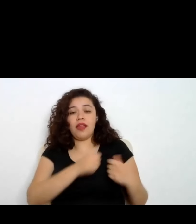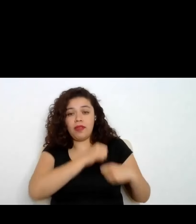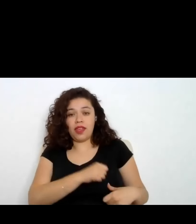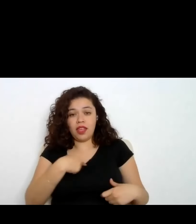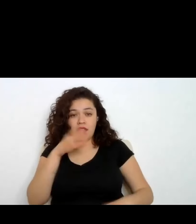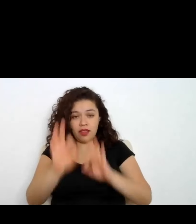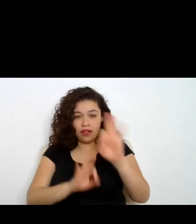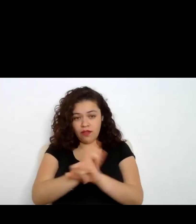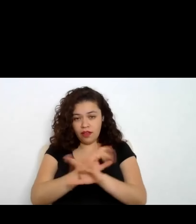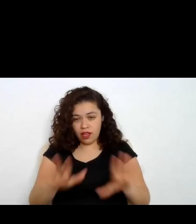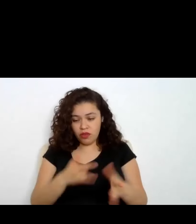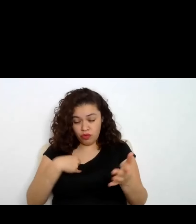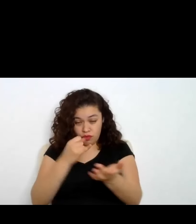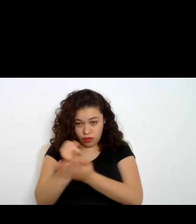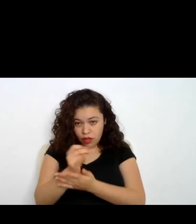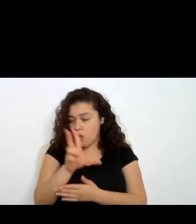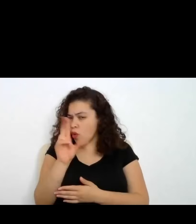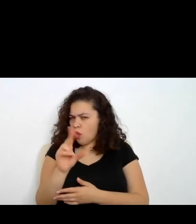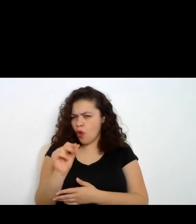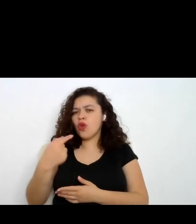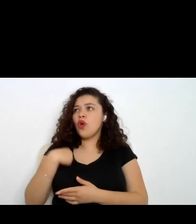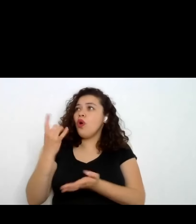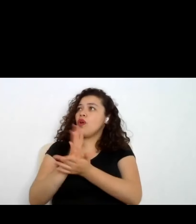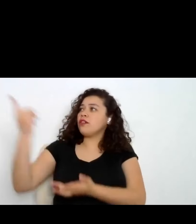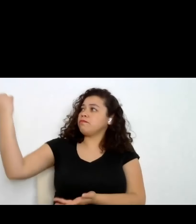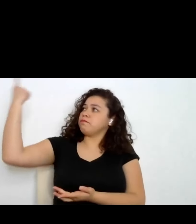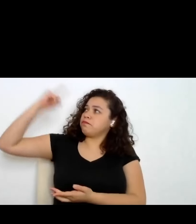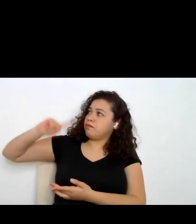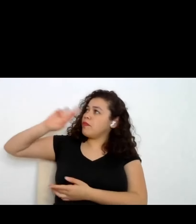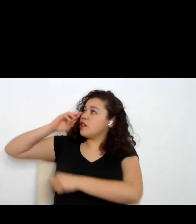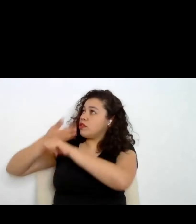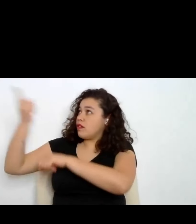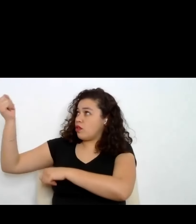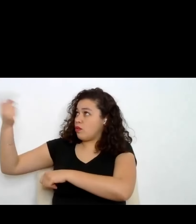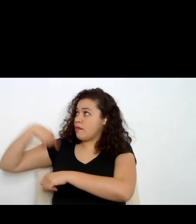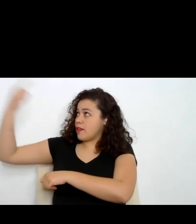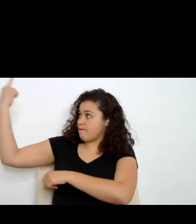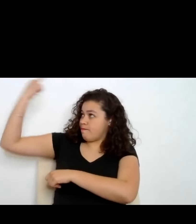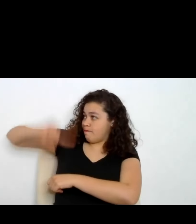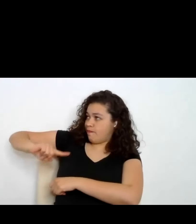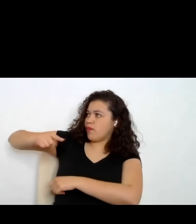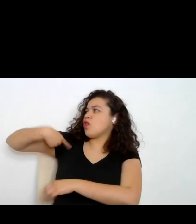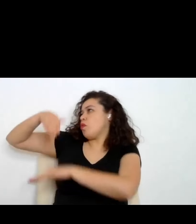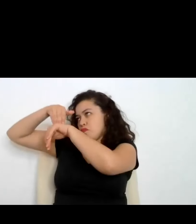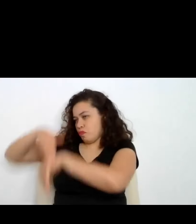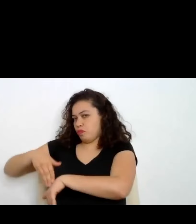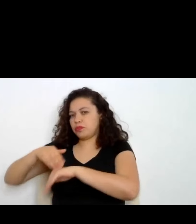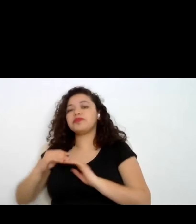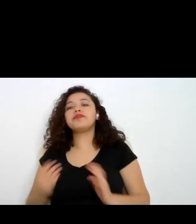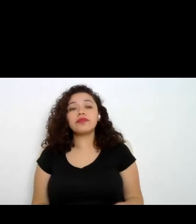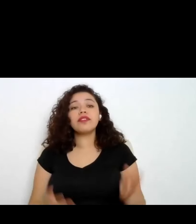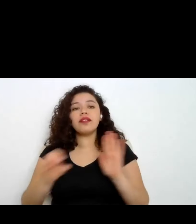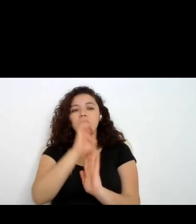datos personales, sino que lo realiza siguiendo las instrucciones del responsable. Si, por ejemplo, nosotros somos